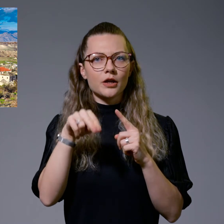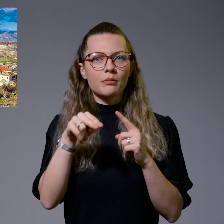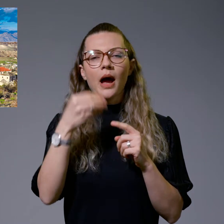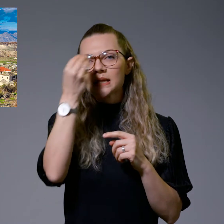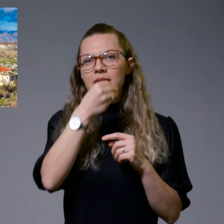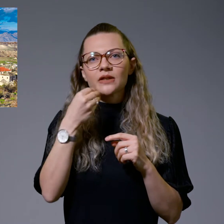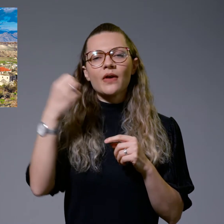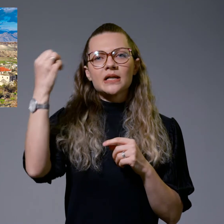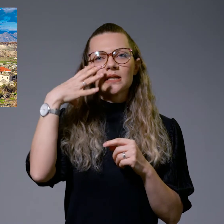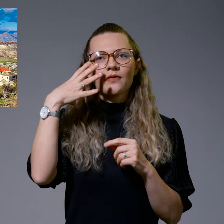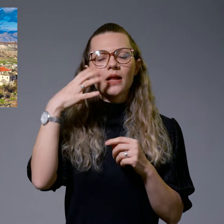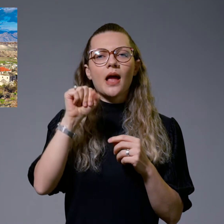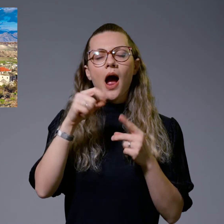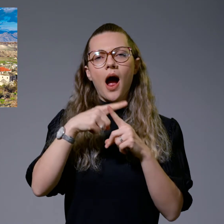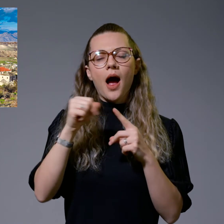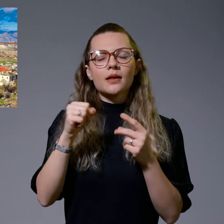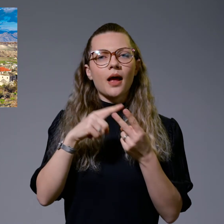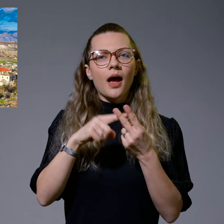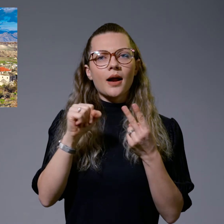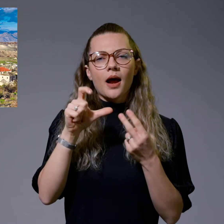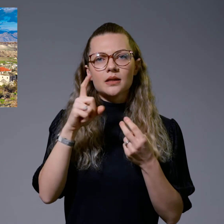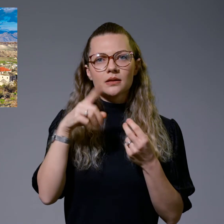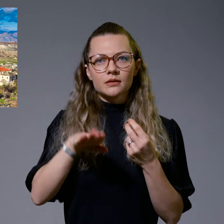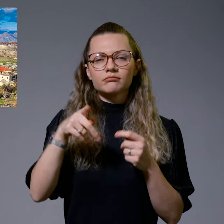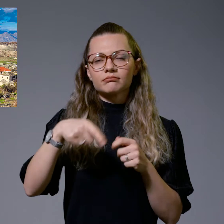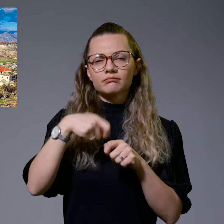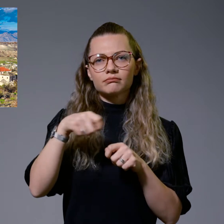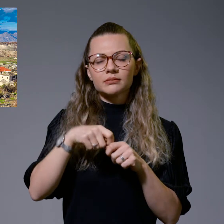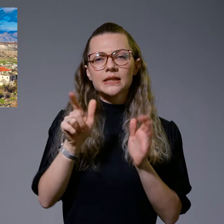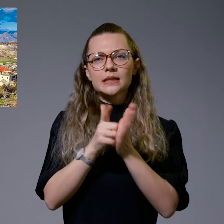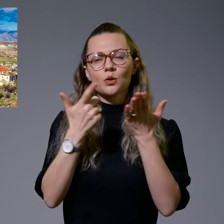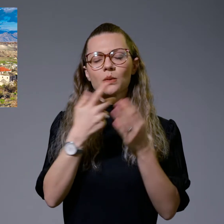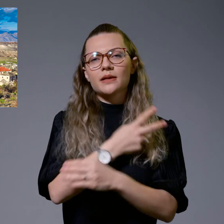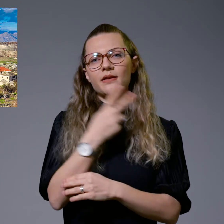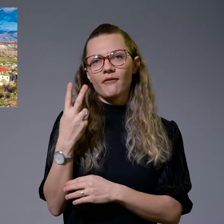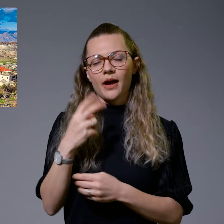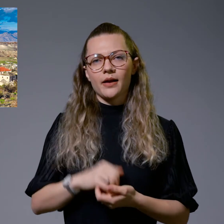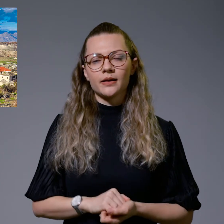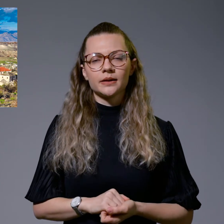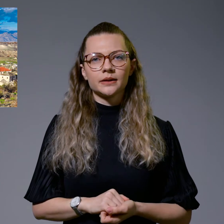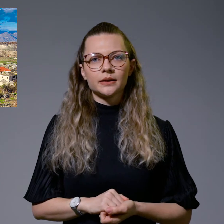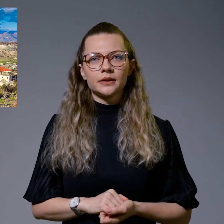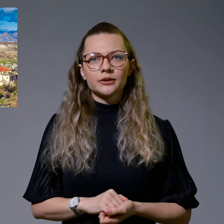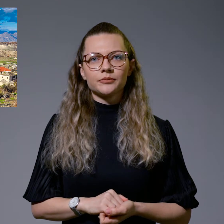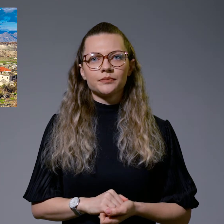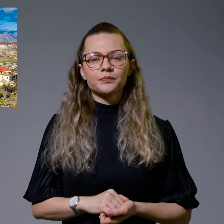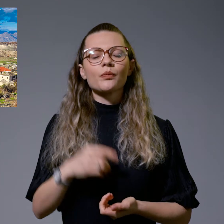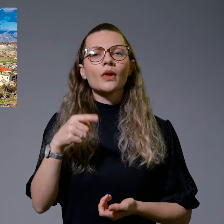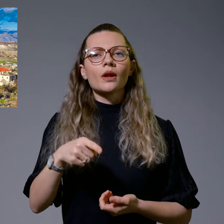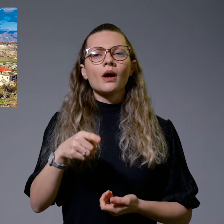црквичето Свети Атанасиј, изградено во 17 век. Наоколу 1